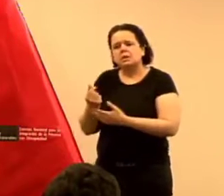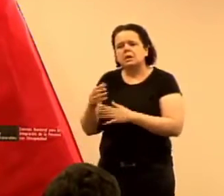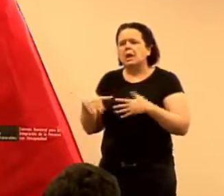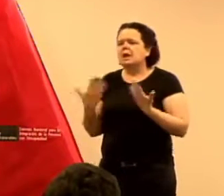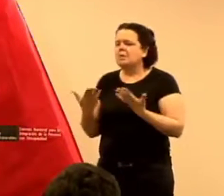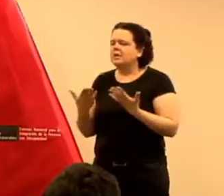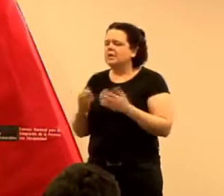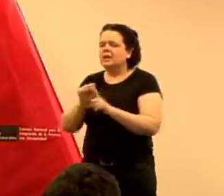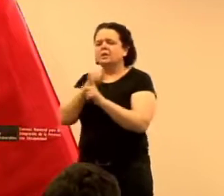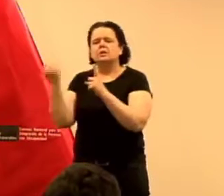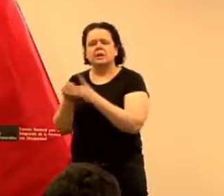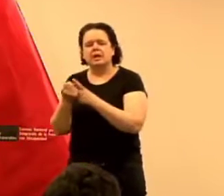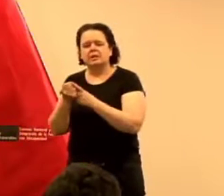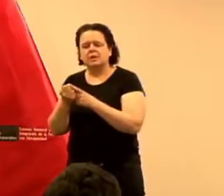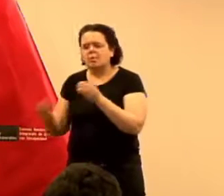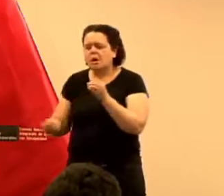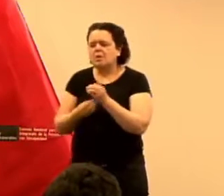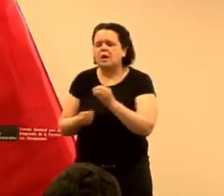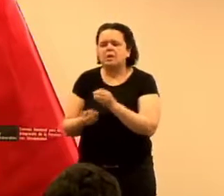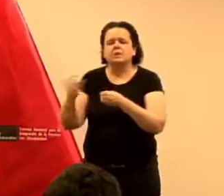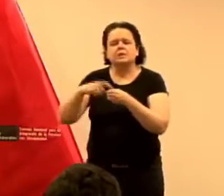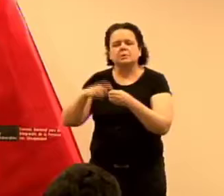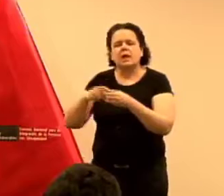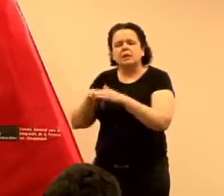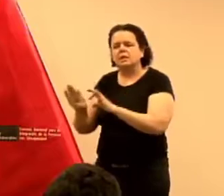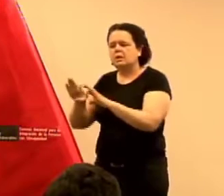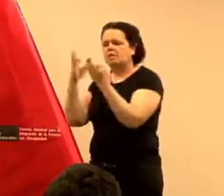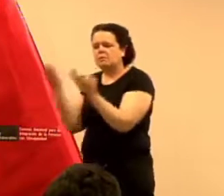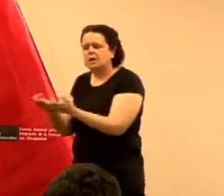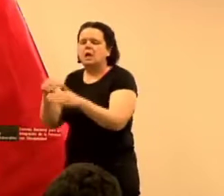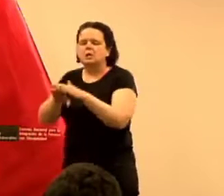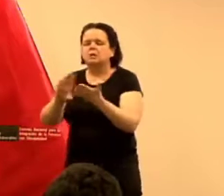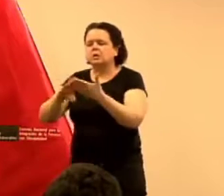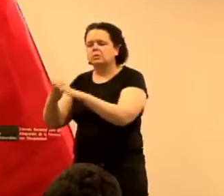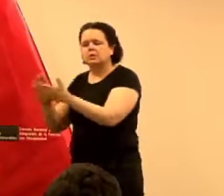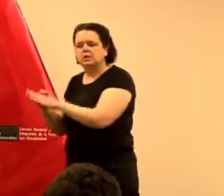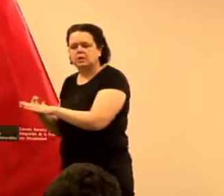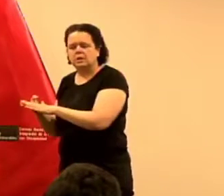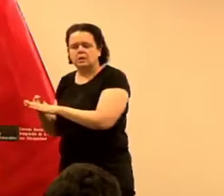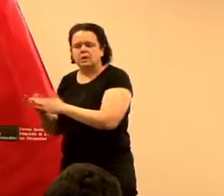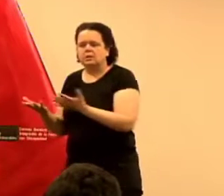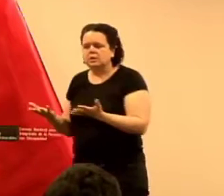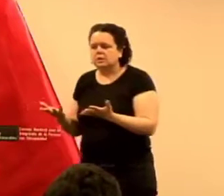en ciudadanos productivos dentro de su propia familia, de su propia comunidad, limitando entonces